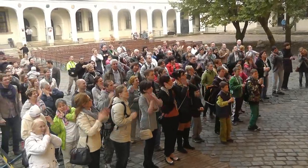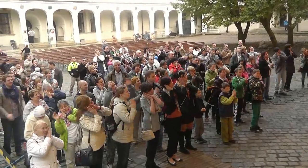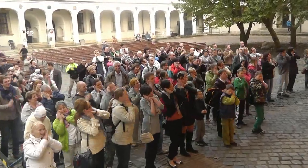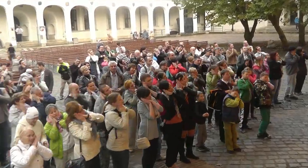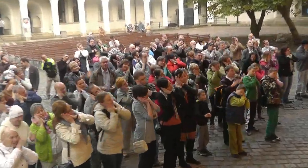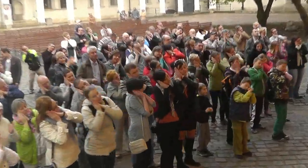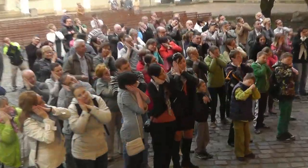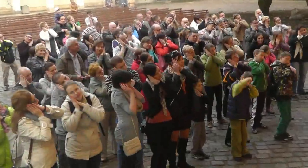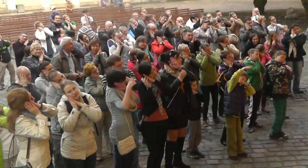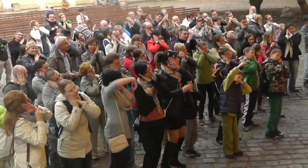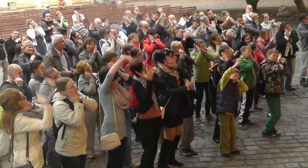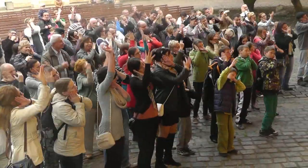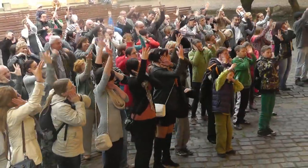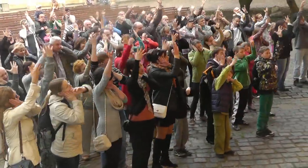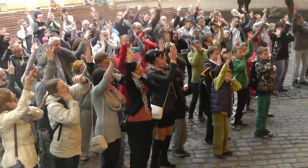J